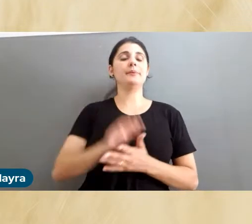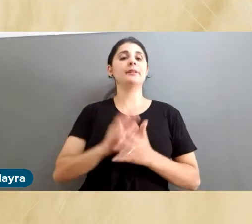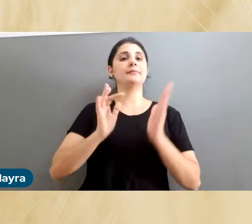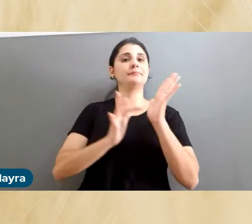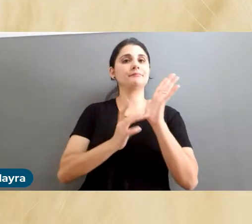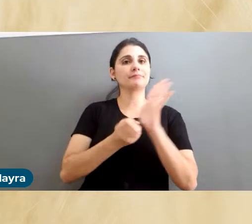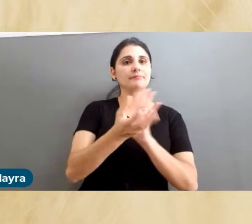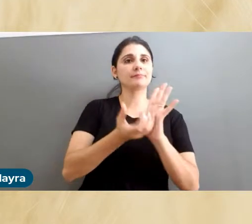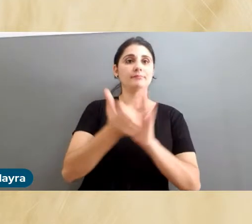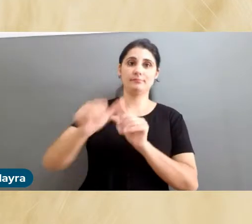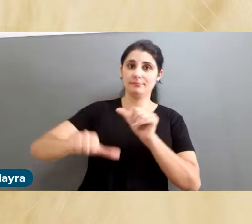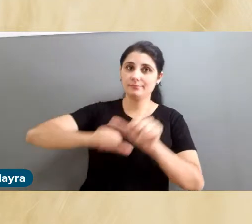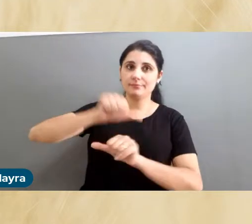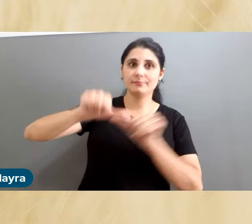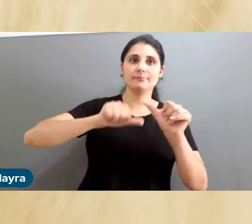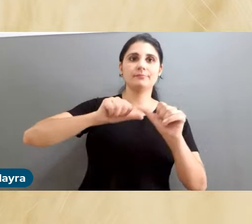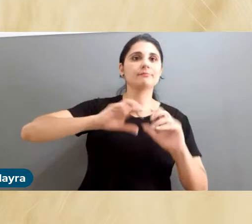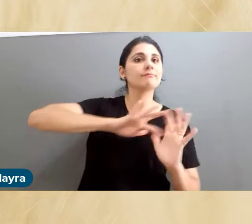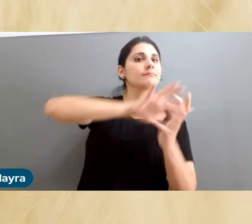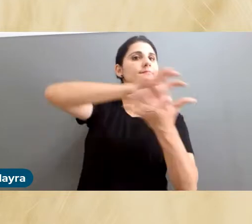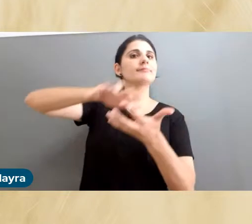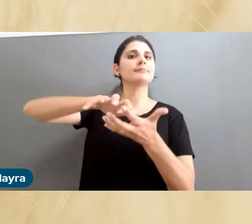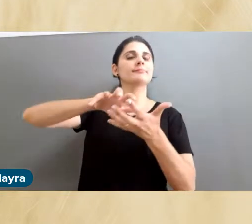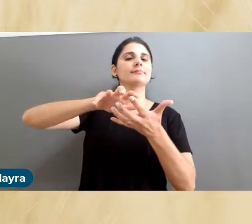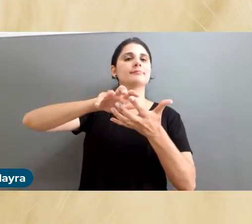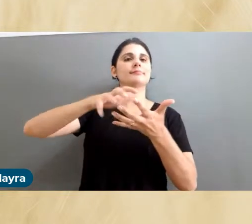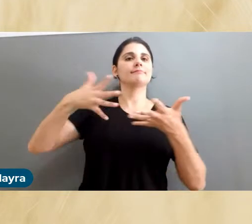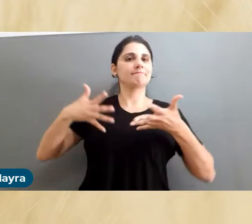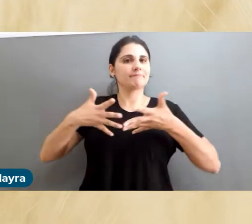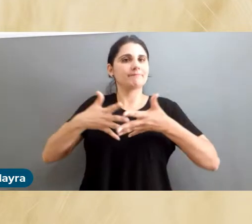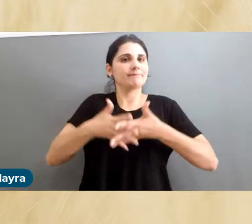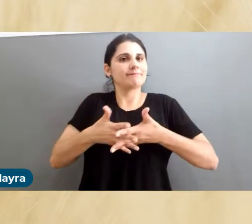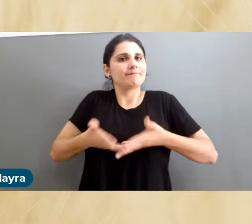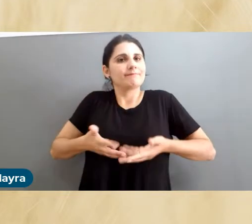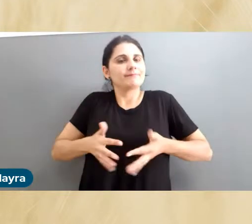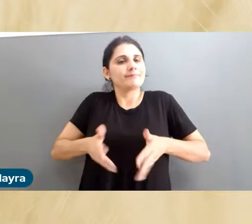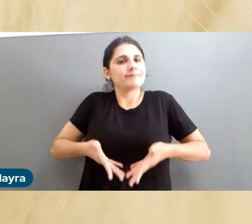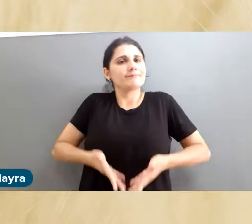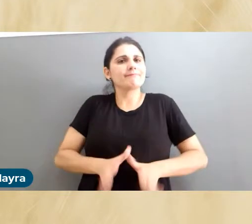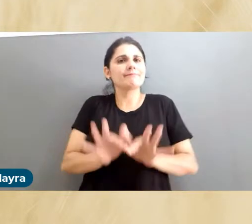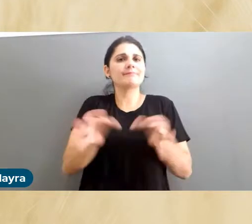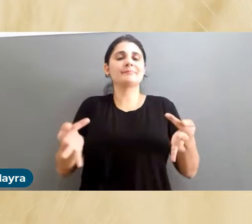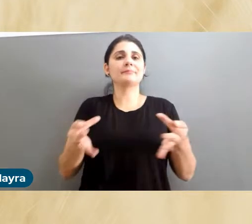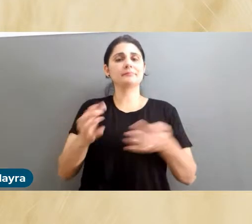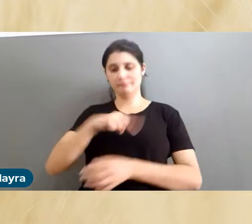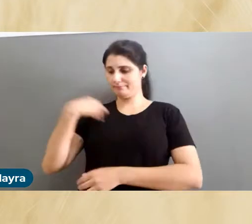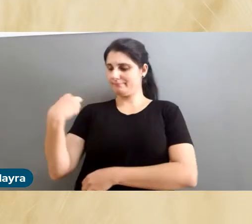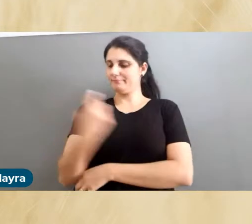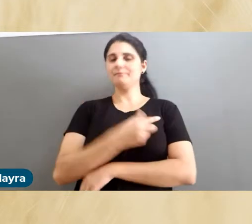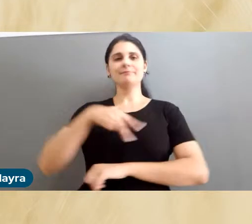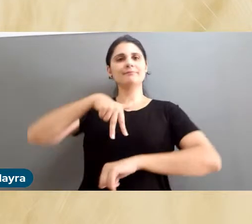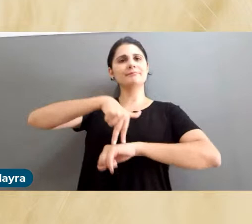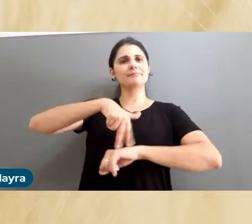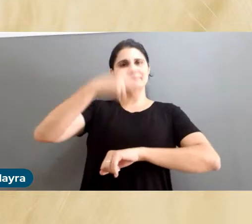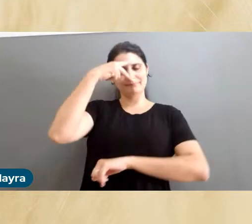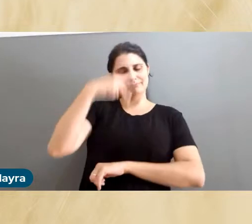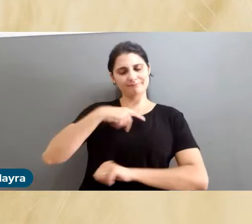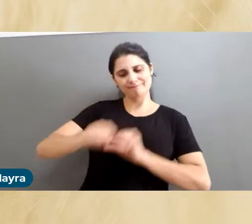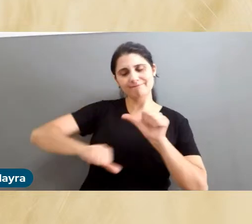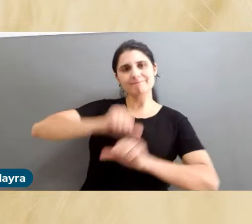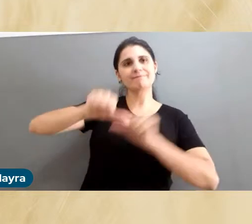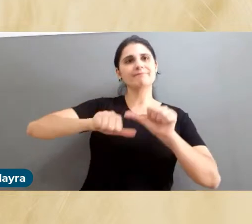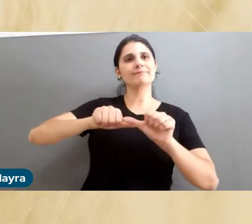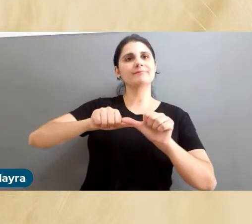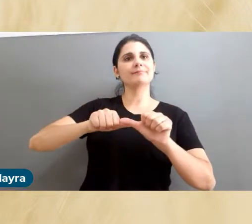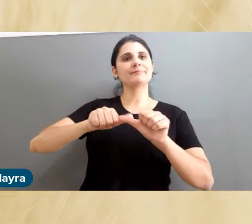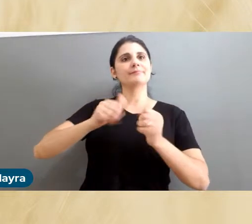transformou o mundo a partir das palhas da manjedoura, nós podemos transformar as nossas vidas a partir do